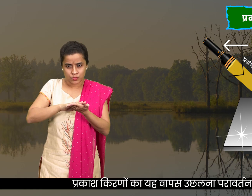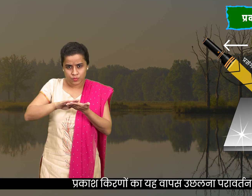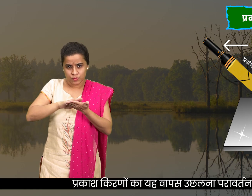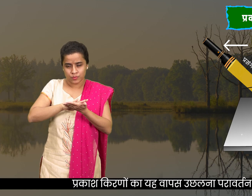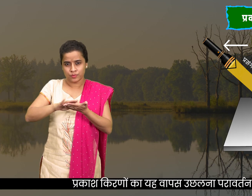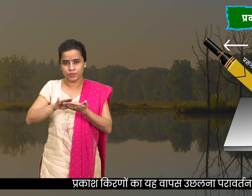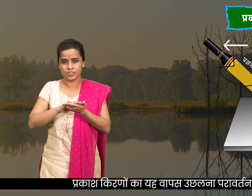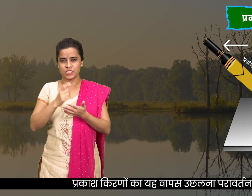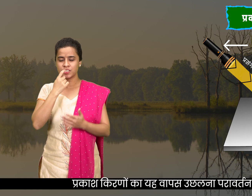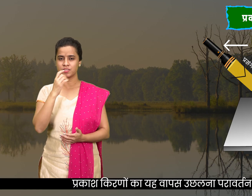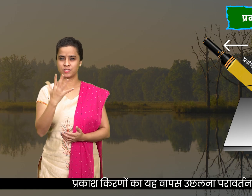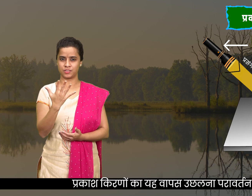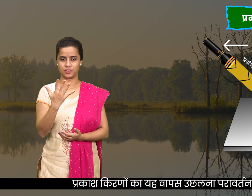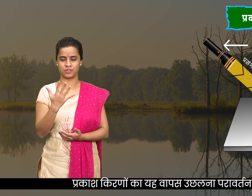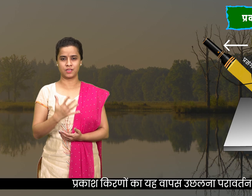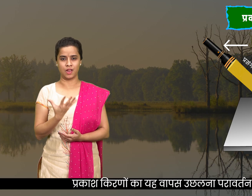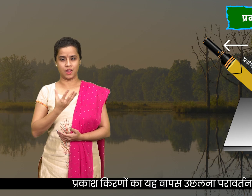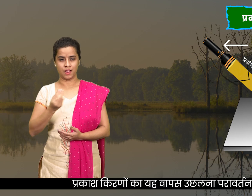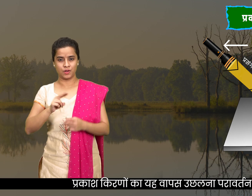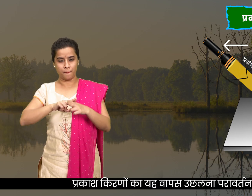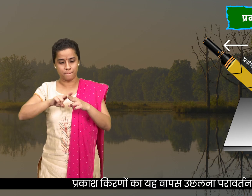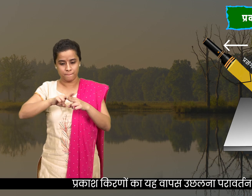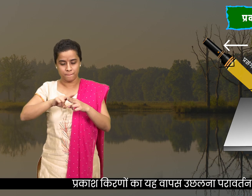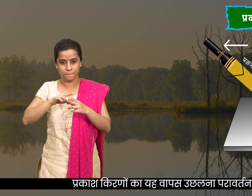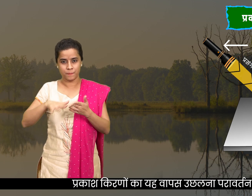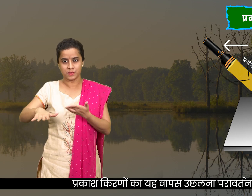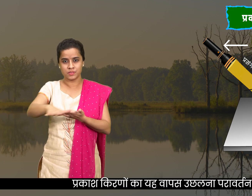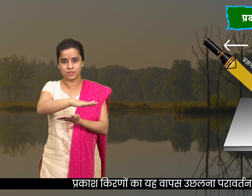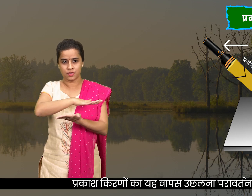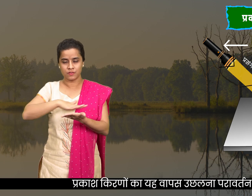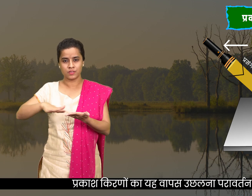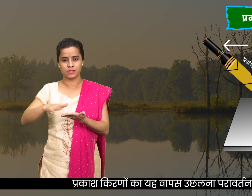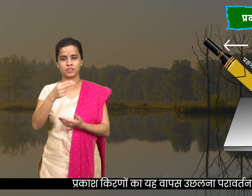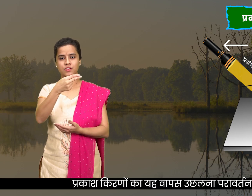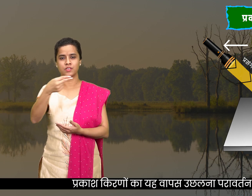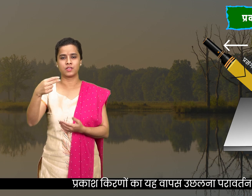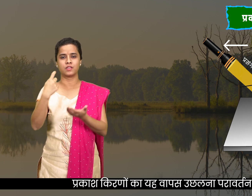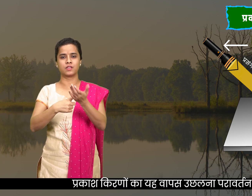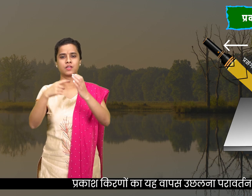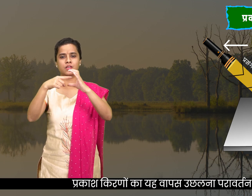यह वापस उछलना परिवर्तन कहलाता है।